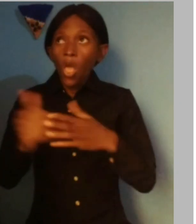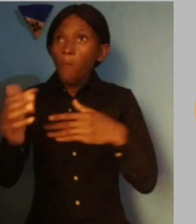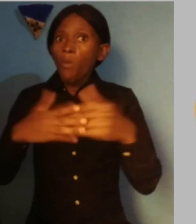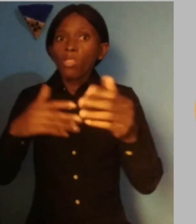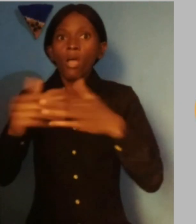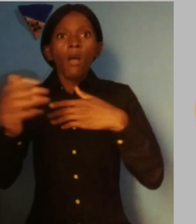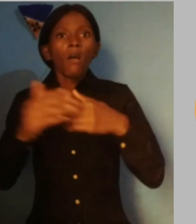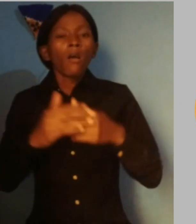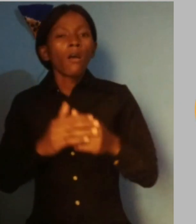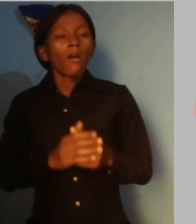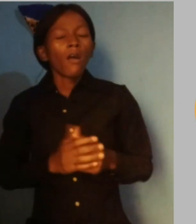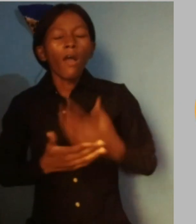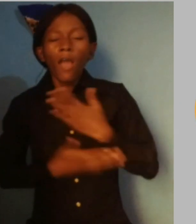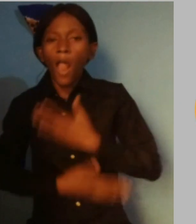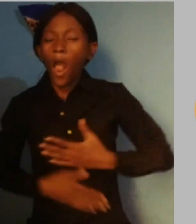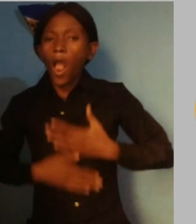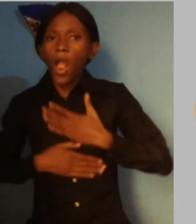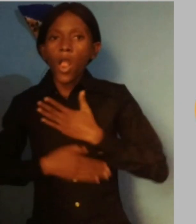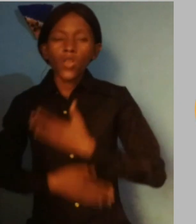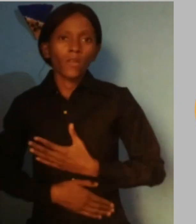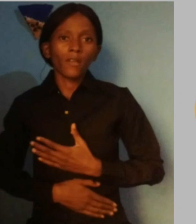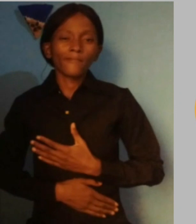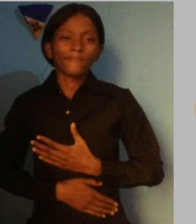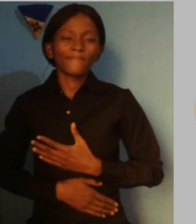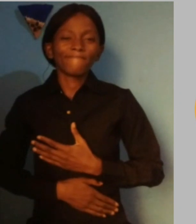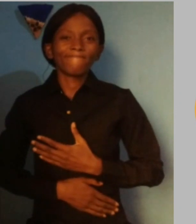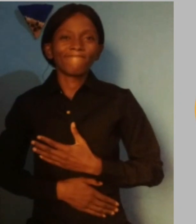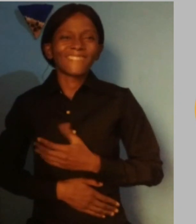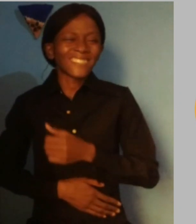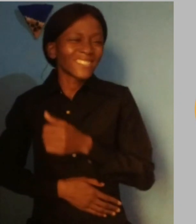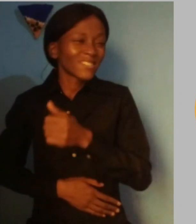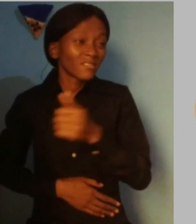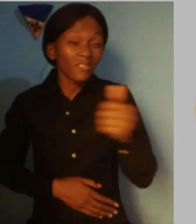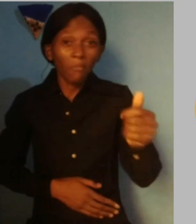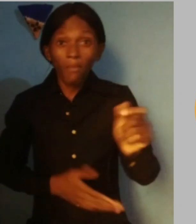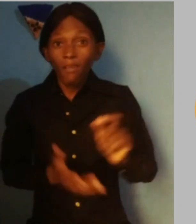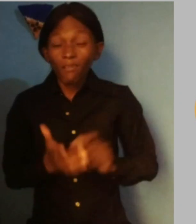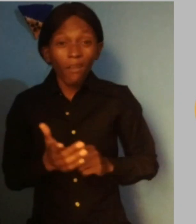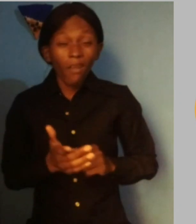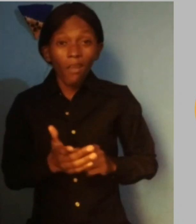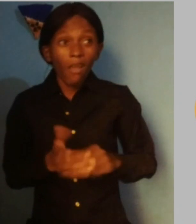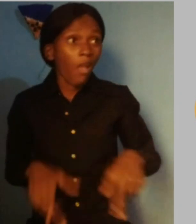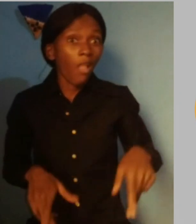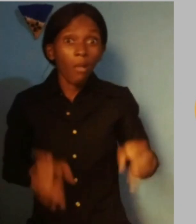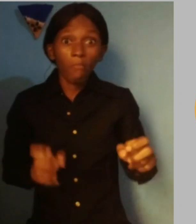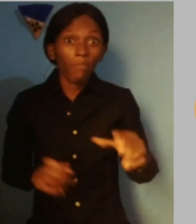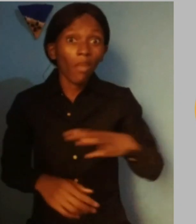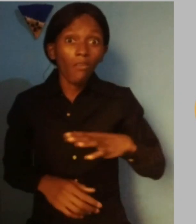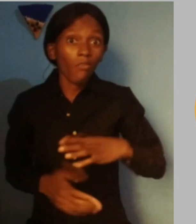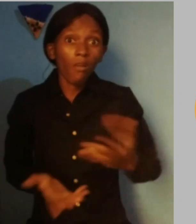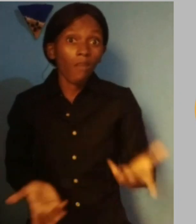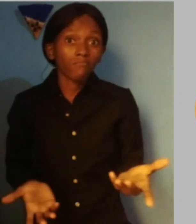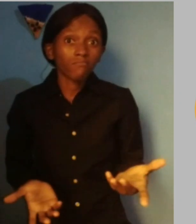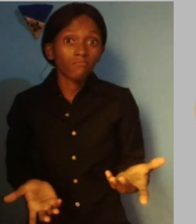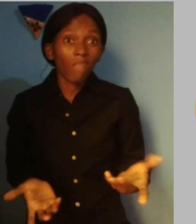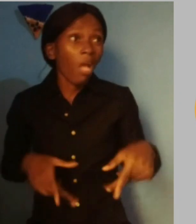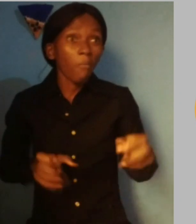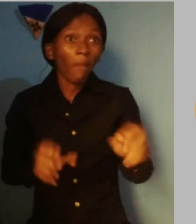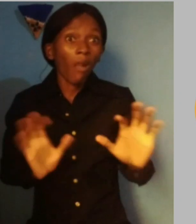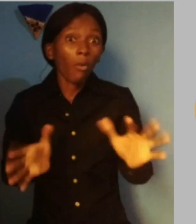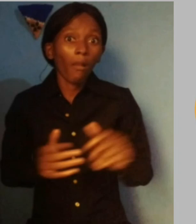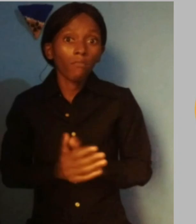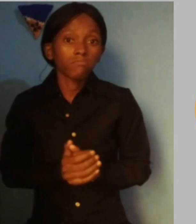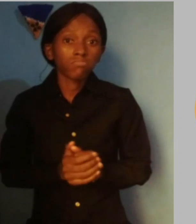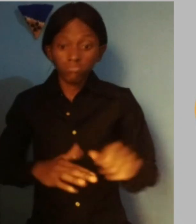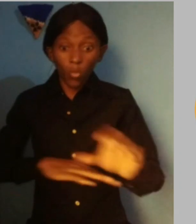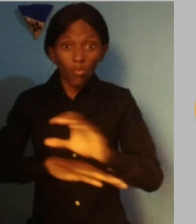Le bonheur, la joie ne sont possibles que par la paix que te garantit ta